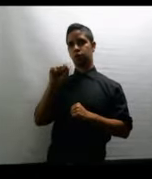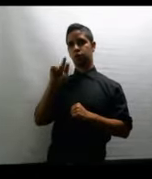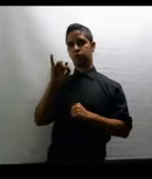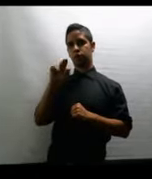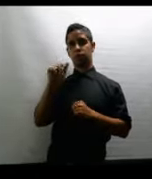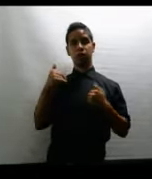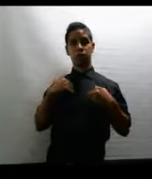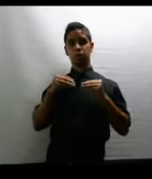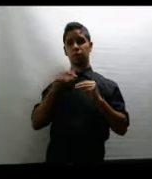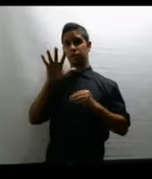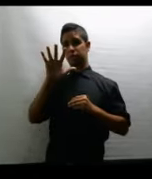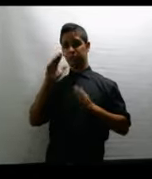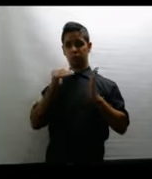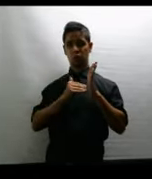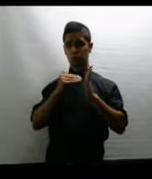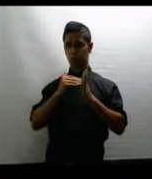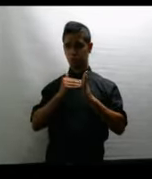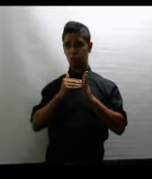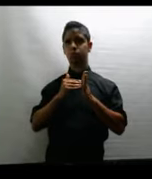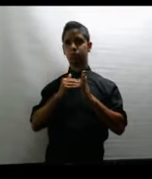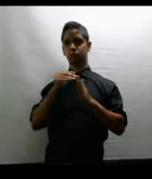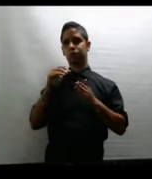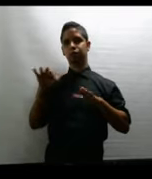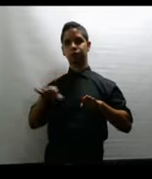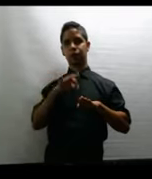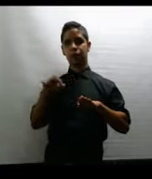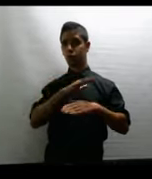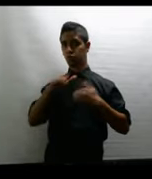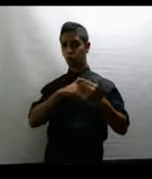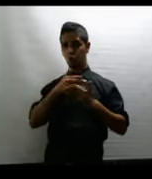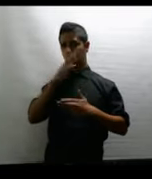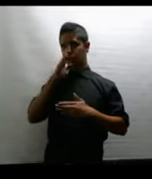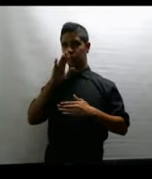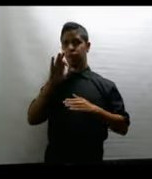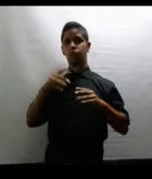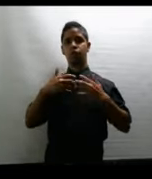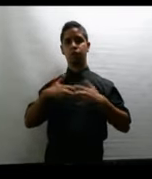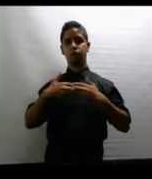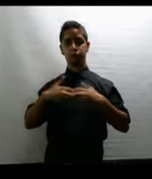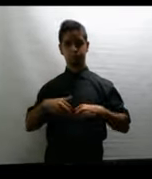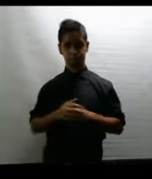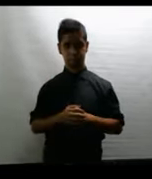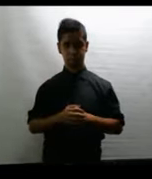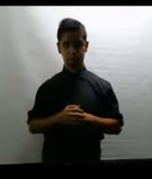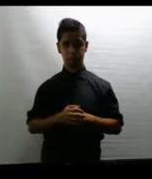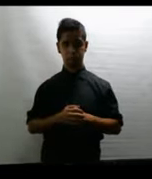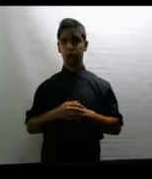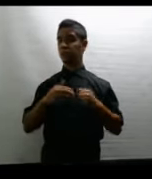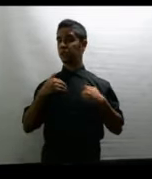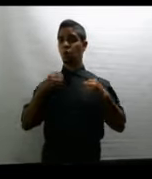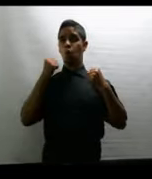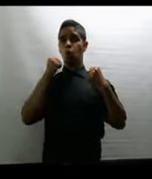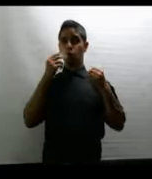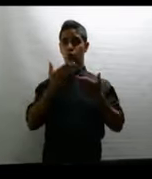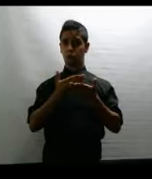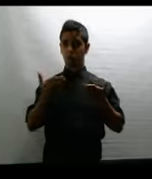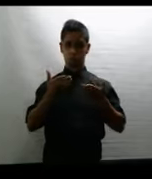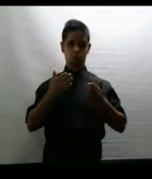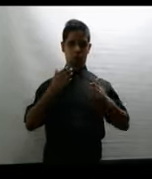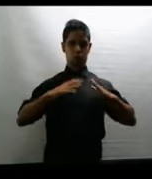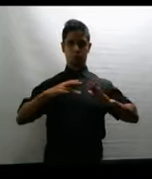5 millones de yardas, todas importadas directamente de fábrica. Además, Olazábal es tu tienda por departamentos, con un gran inventario en ropa de